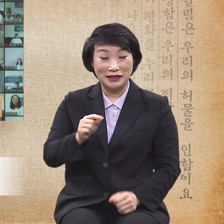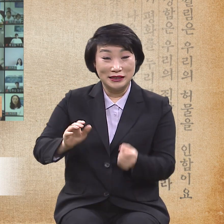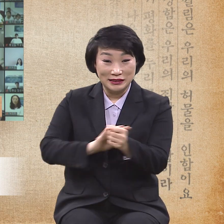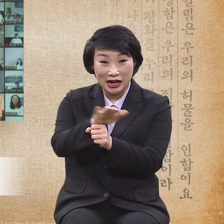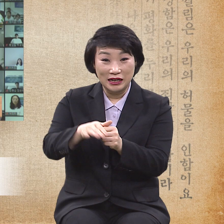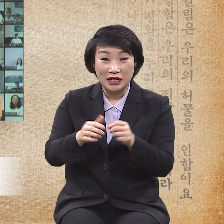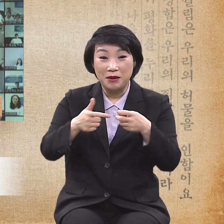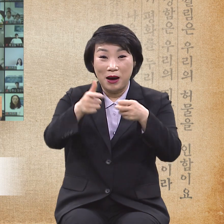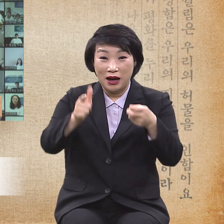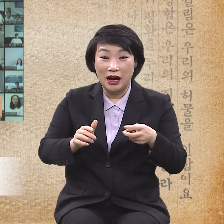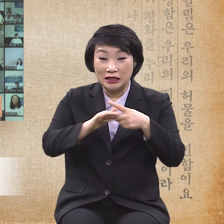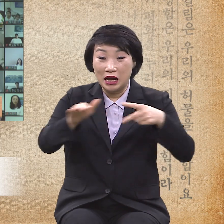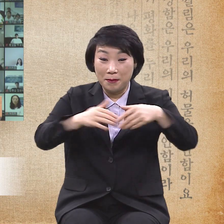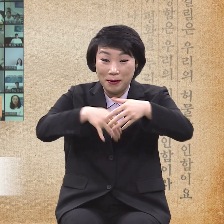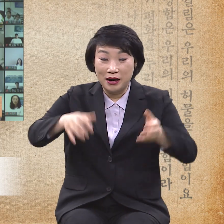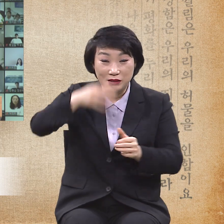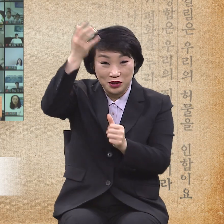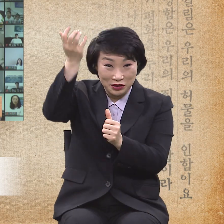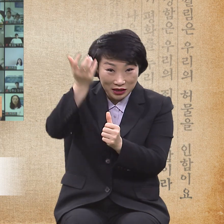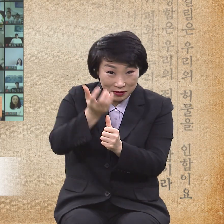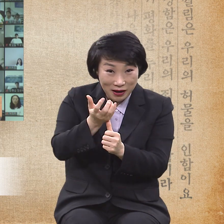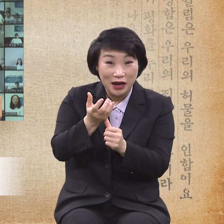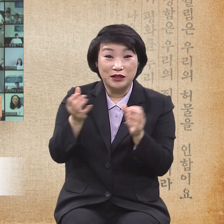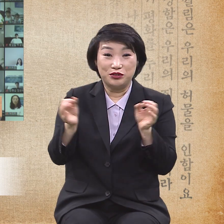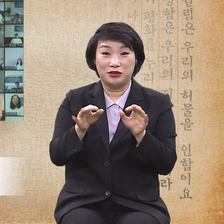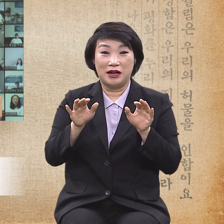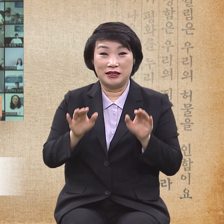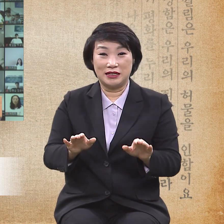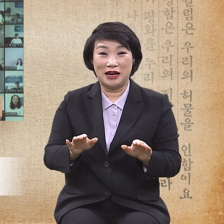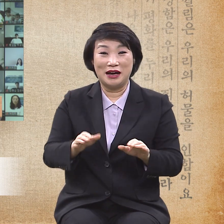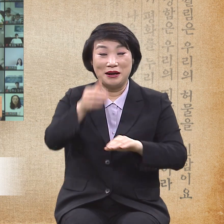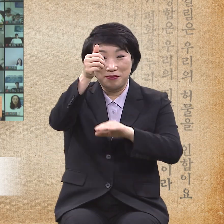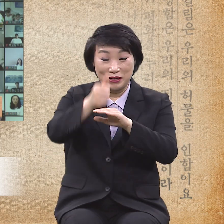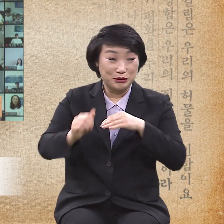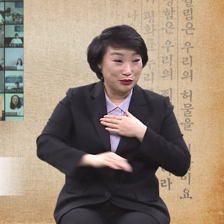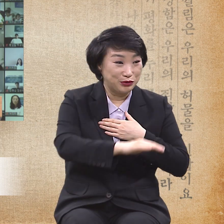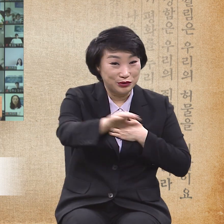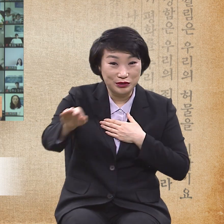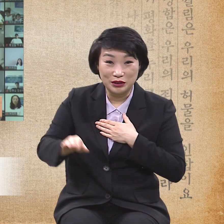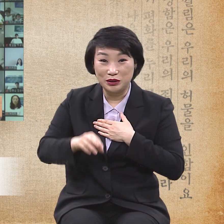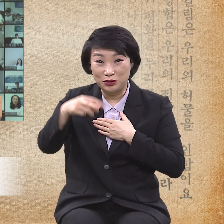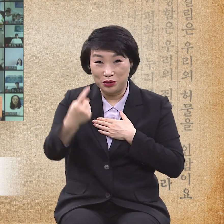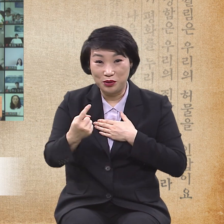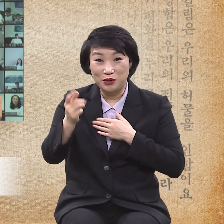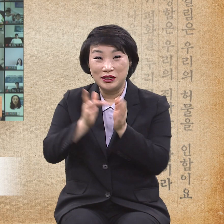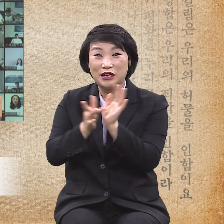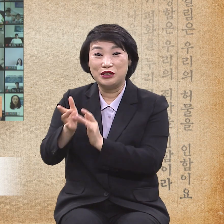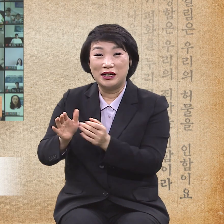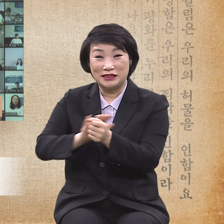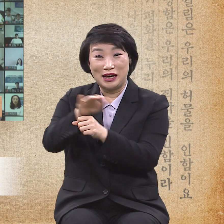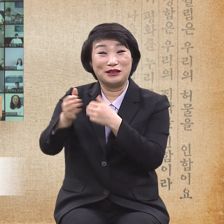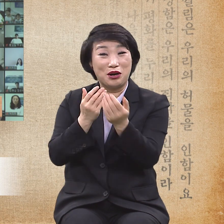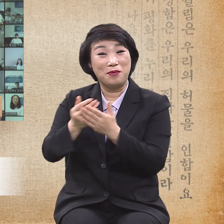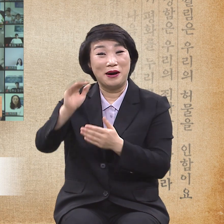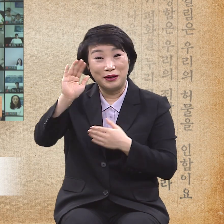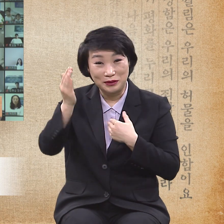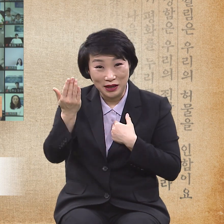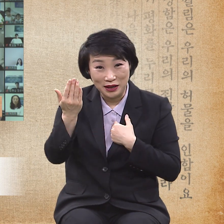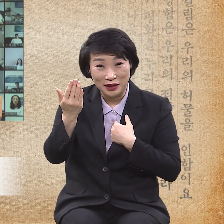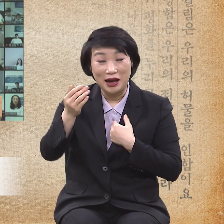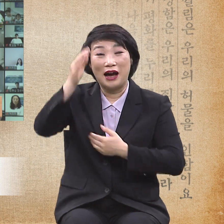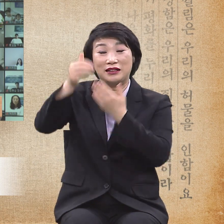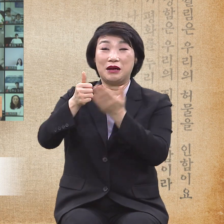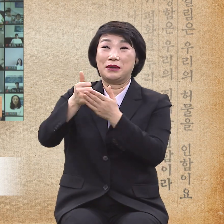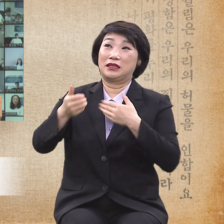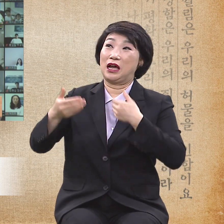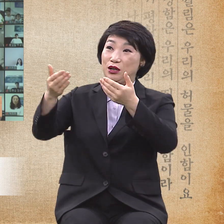사랑이 마가다락방에 성령이 임하는 순간에 드디어 우리도 예수님의 사랑을 경험하고